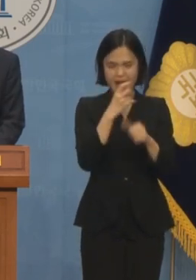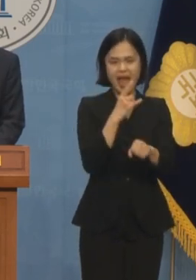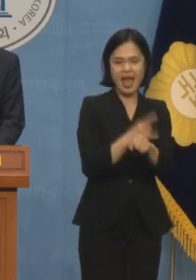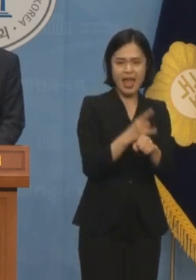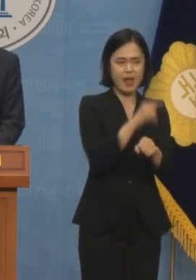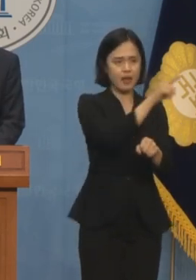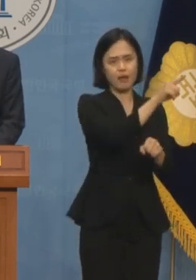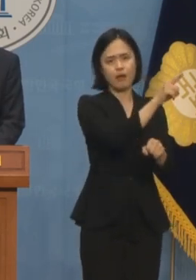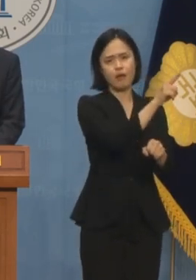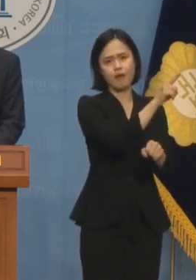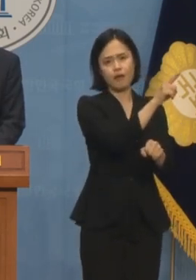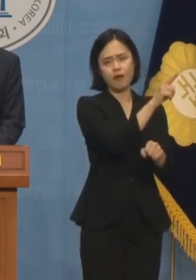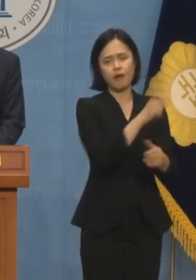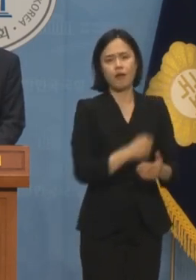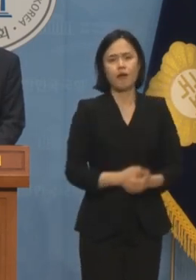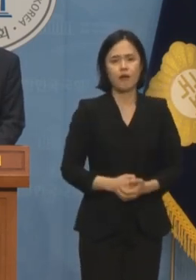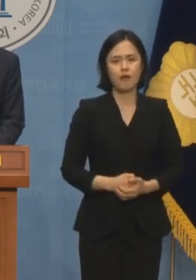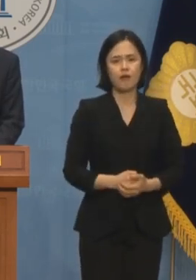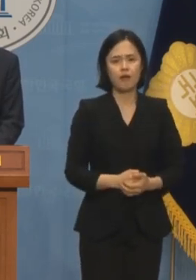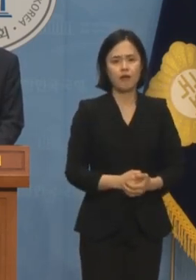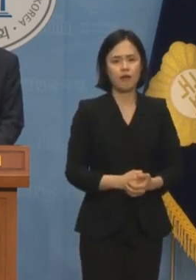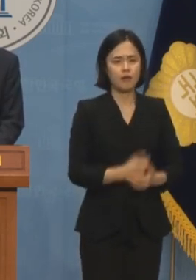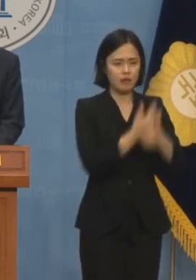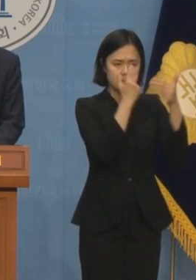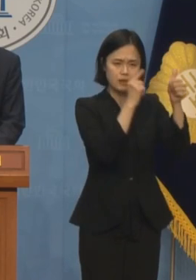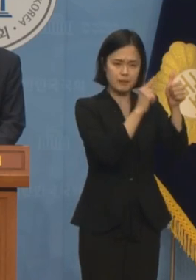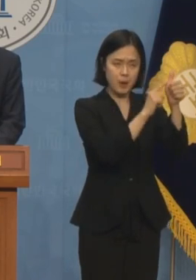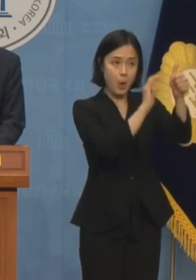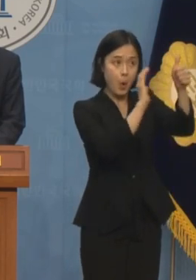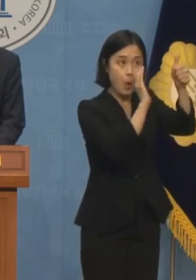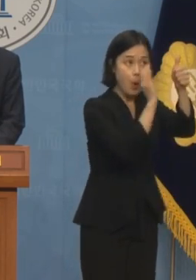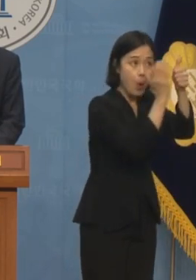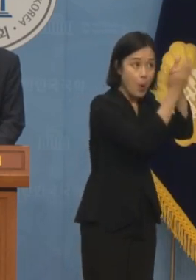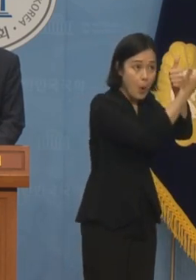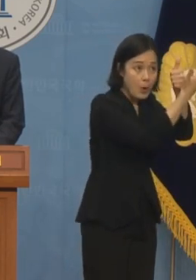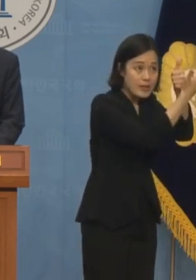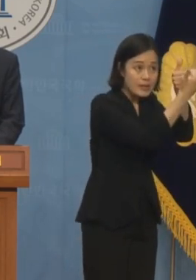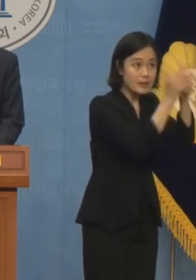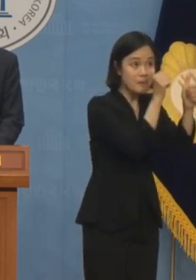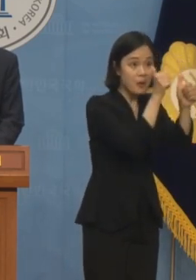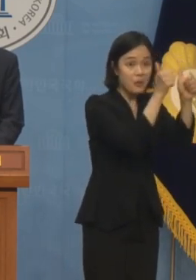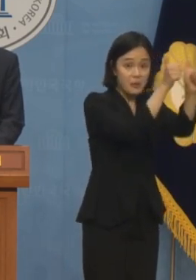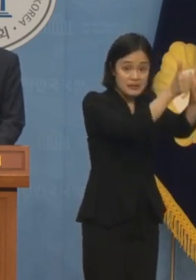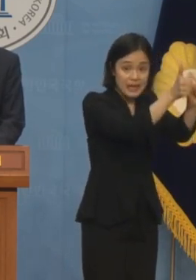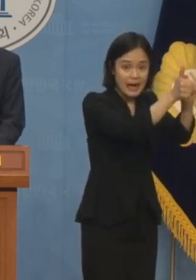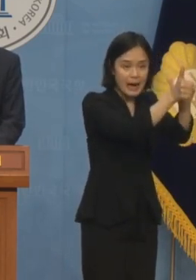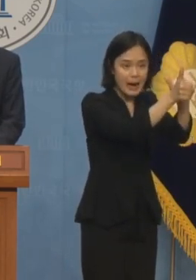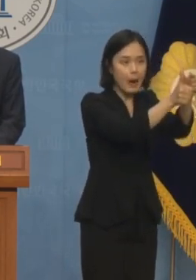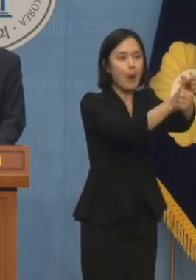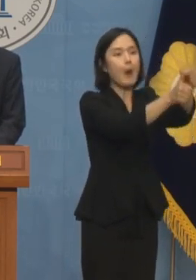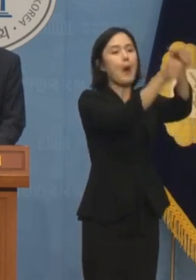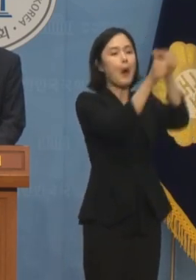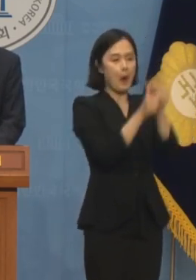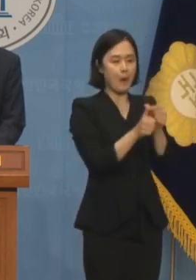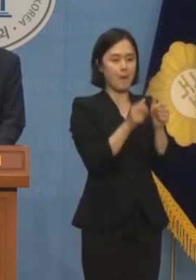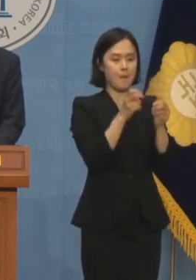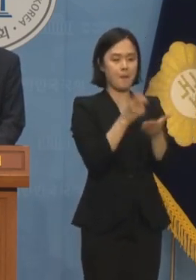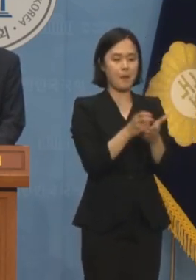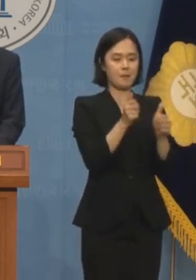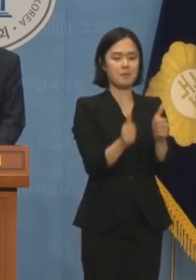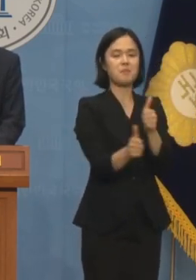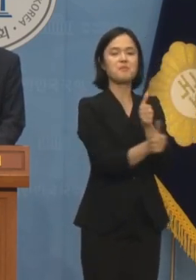이른바 이재명의 호위무사로 불린 변호사들을 공천해 국회의원으로 만들어 법사위에 배치한